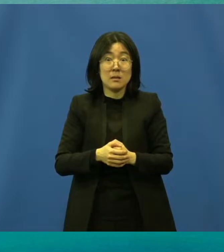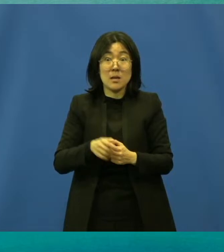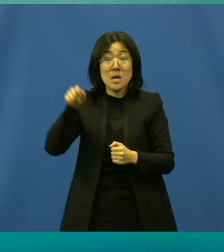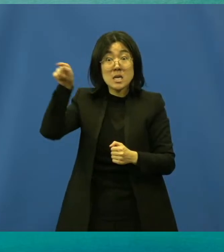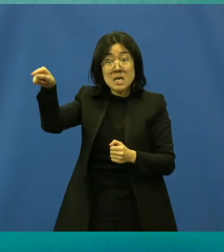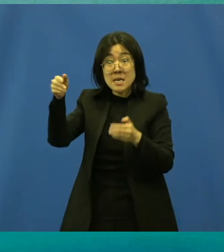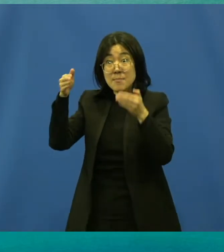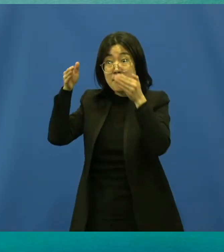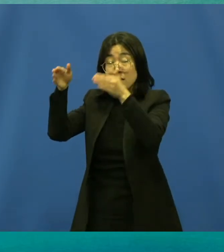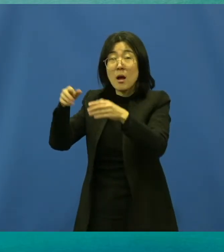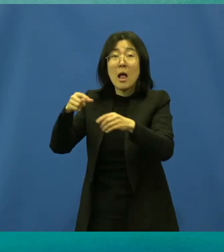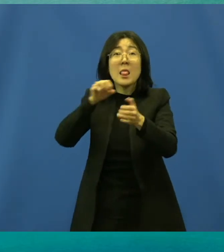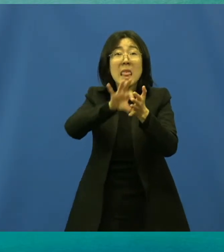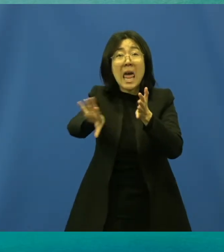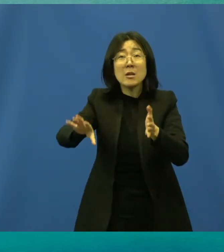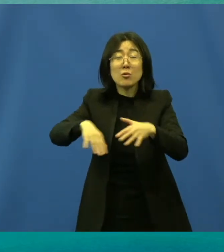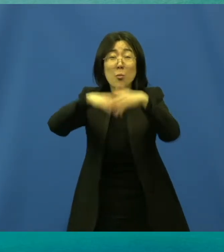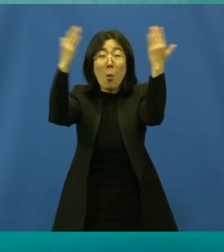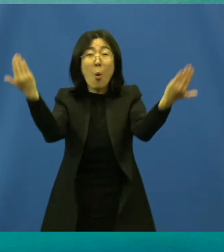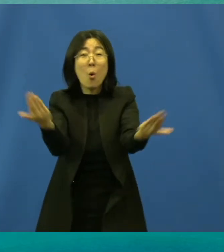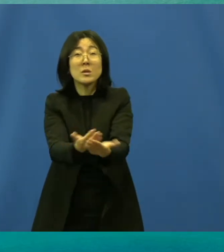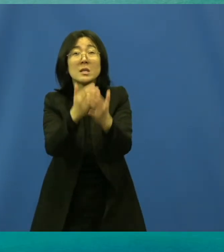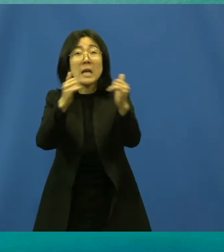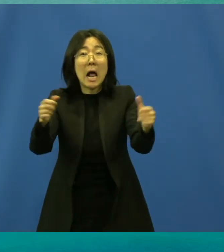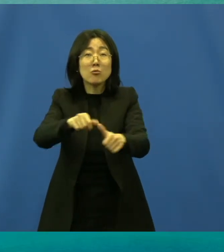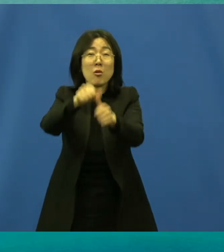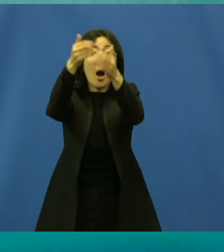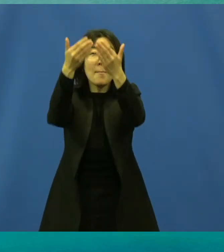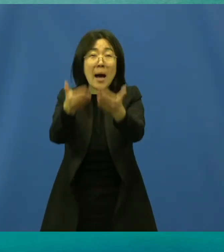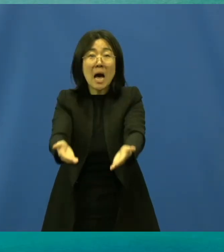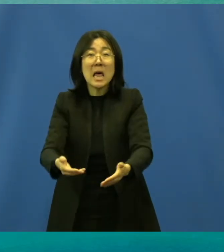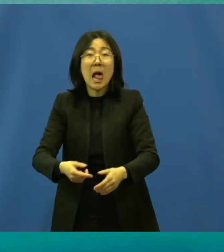백성들의 그 구원이 달려있는 겁니다.